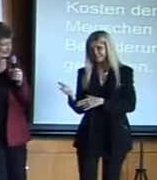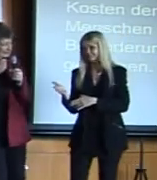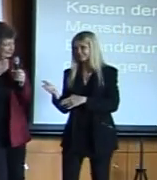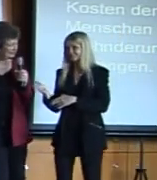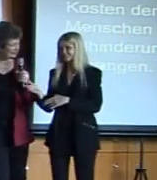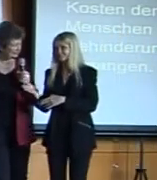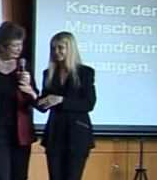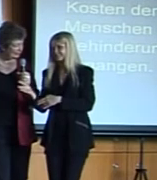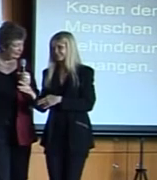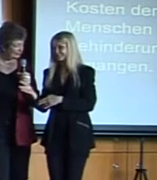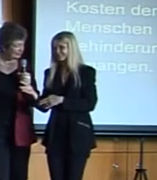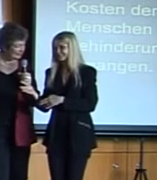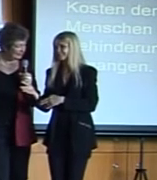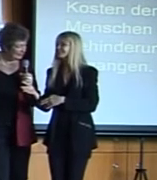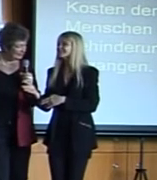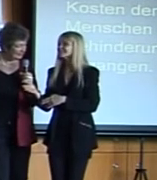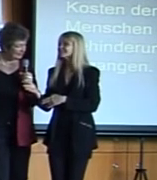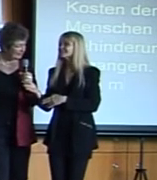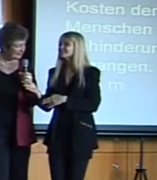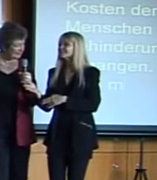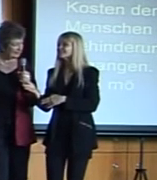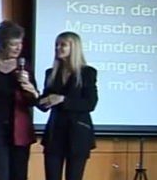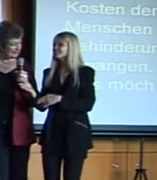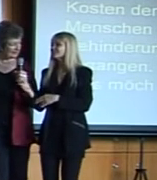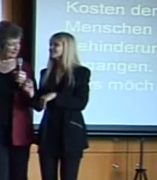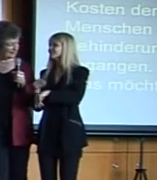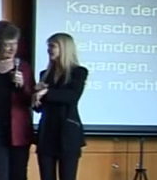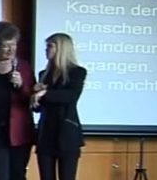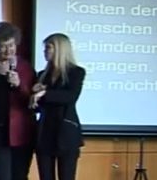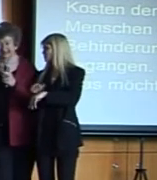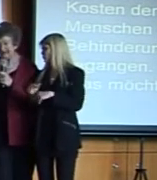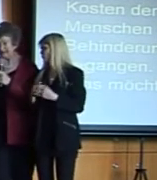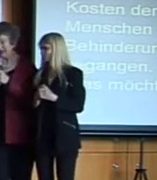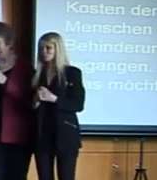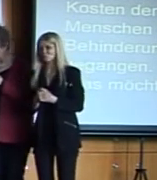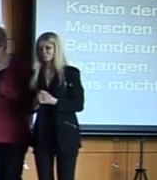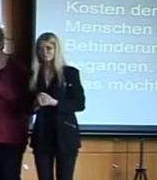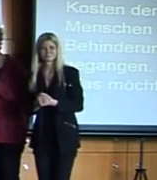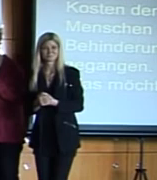Ich habe jetzt nicht verstanden, was du sagen möchtest. Unser Zeitbudget. Ja, die